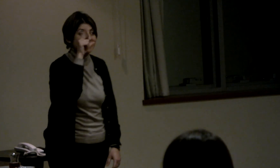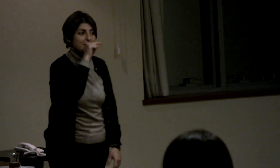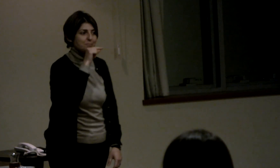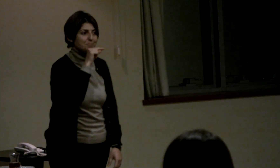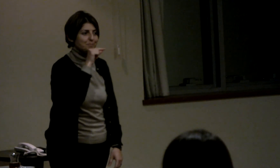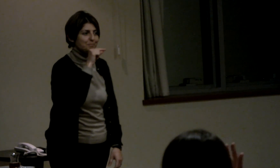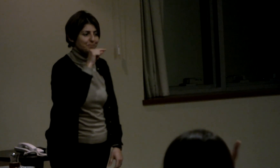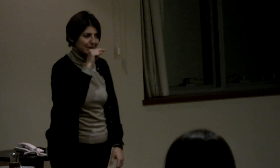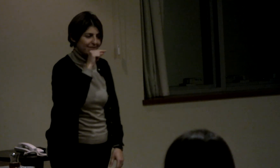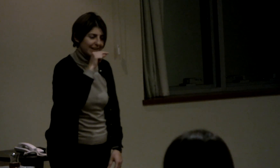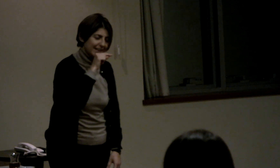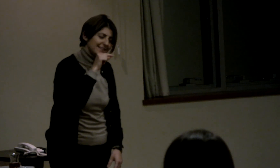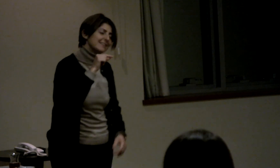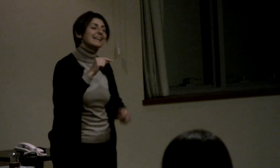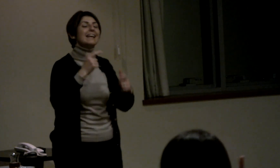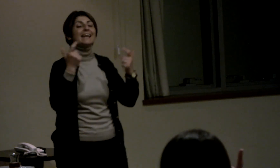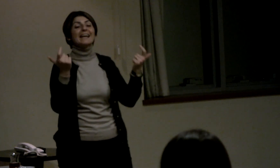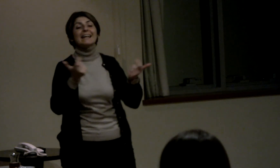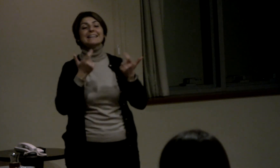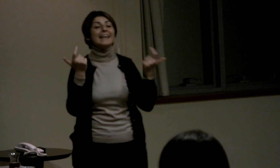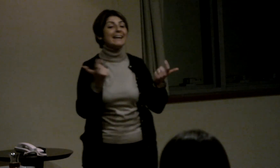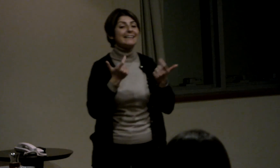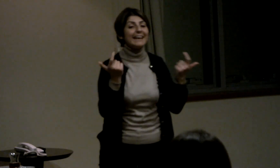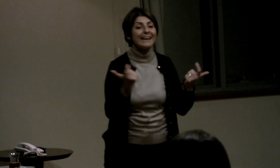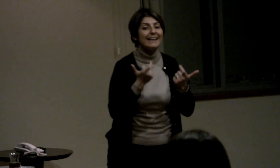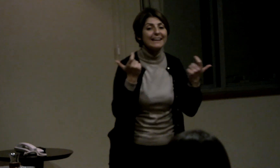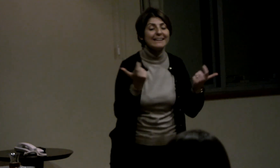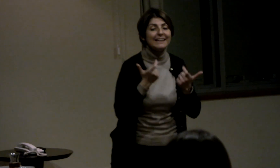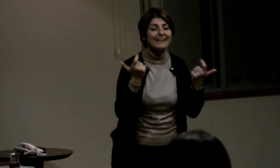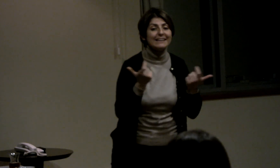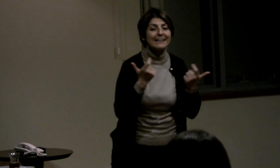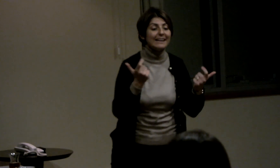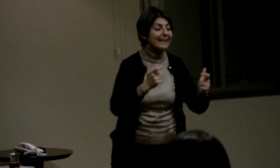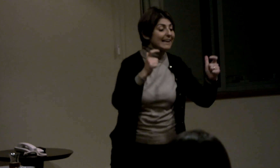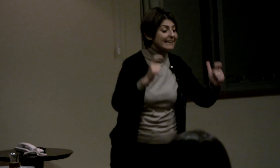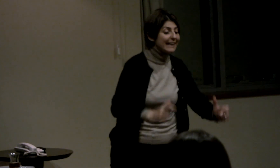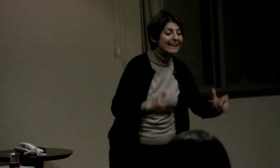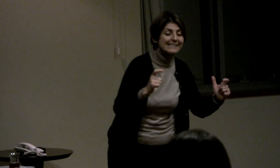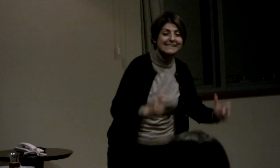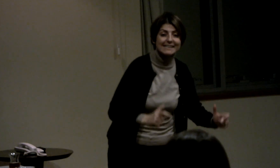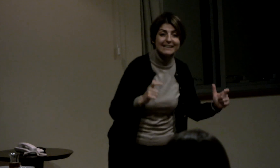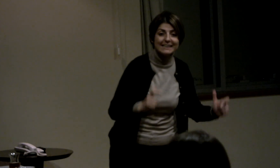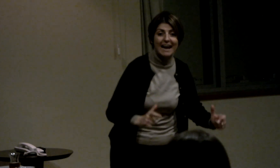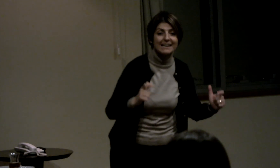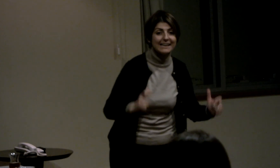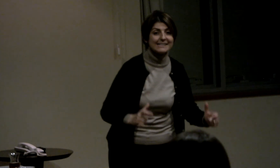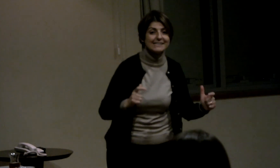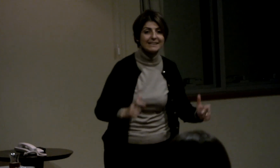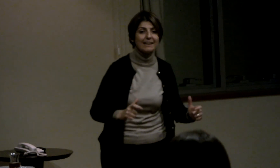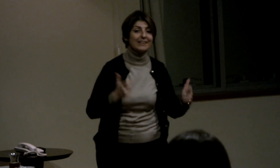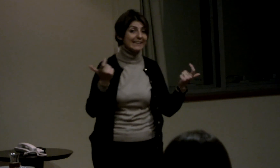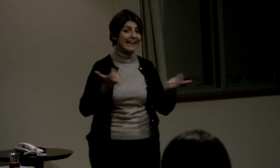Kim? Evet. Nerede? Nerede? Neresi? Yani neresi? Evet.